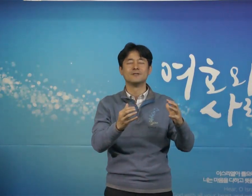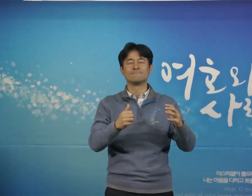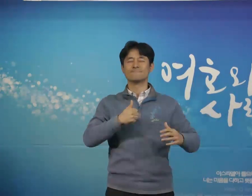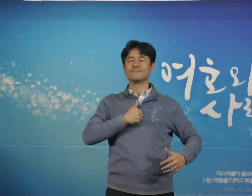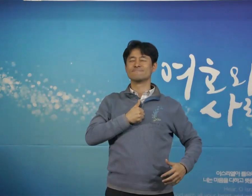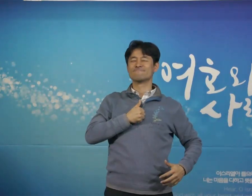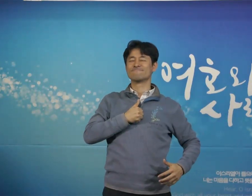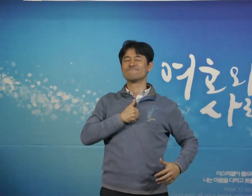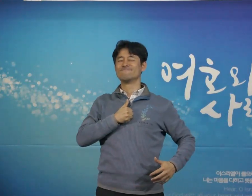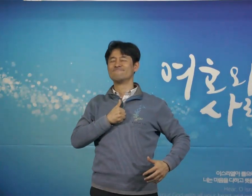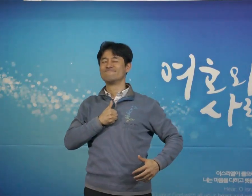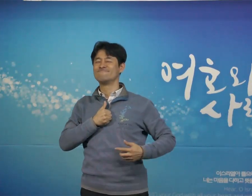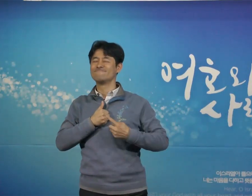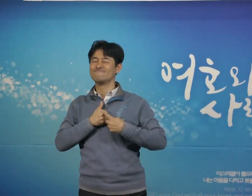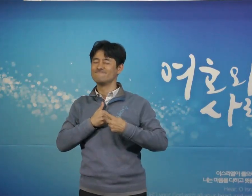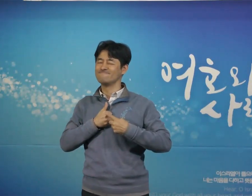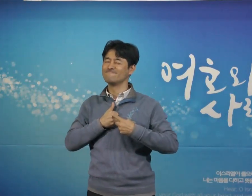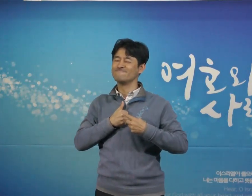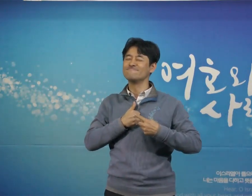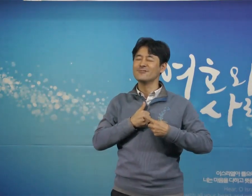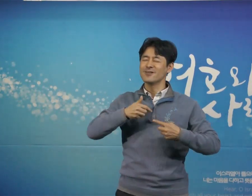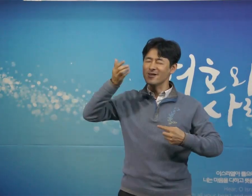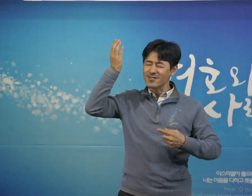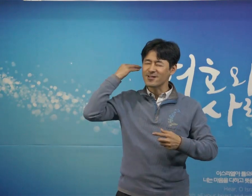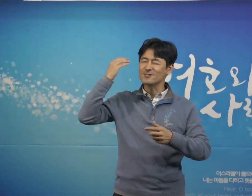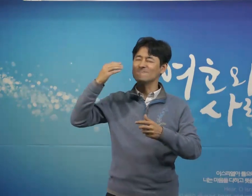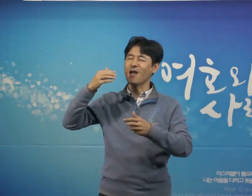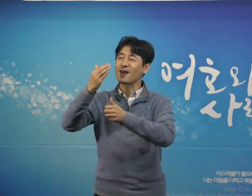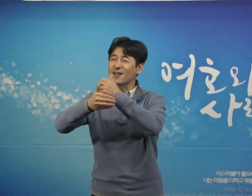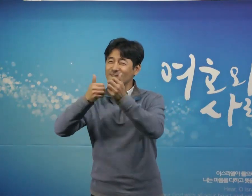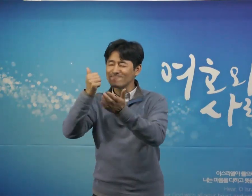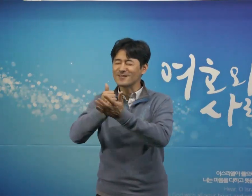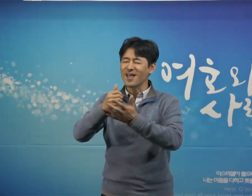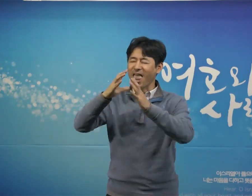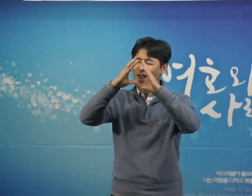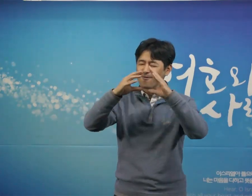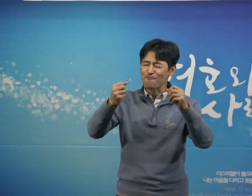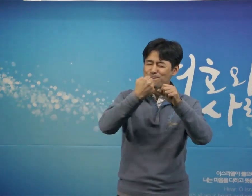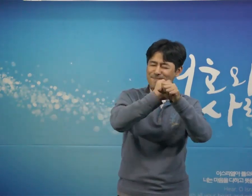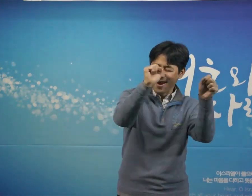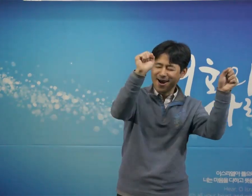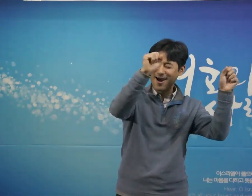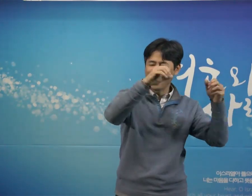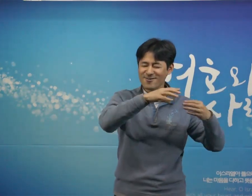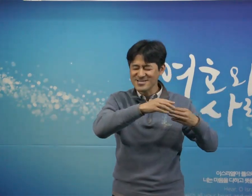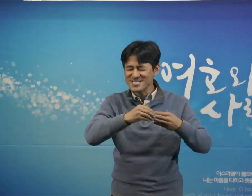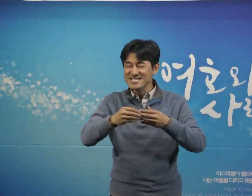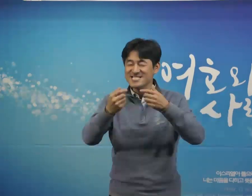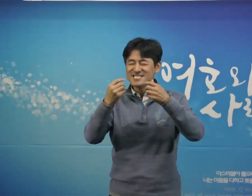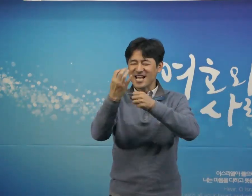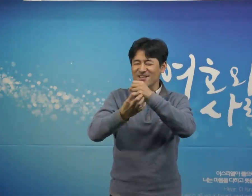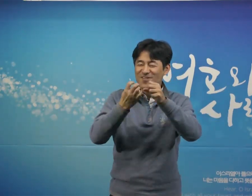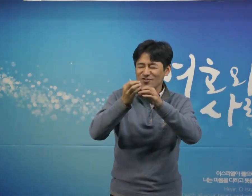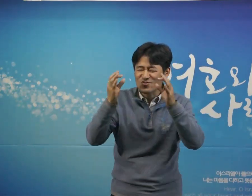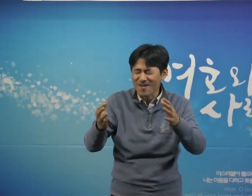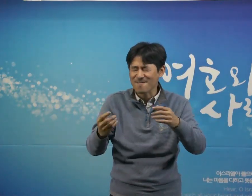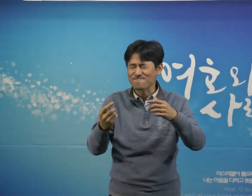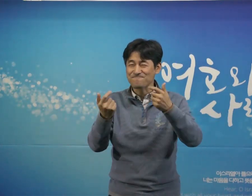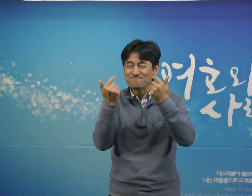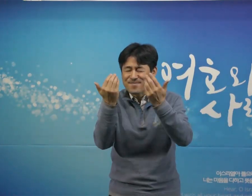백성들이 자긍심을 가지고 하나님께서 애굽에서 출애굽시켜 주시고 40년